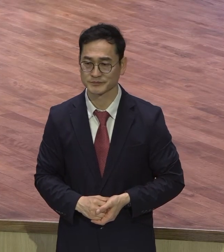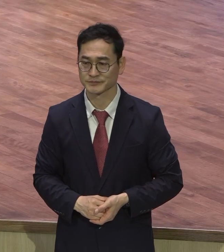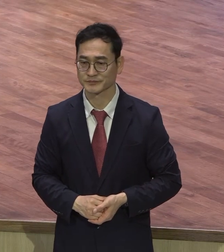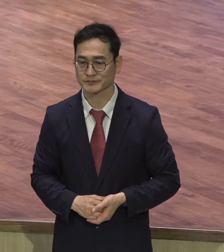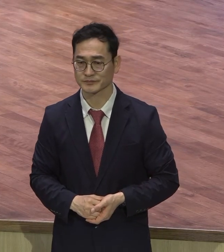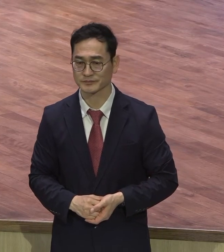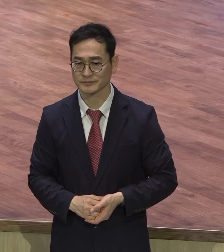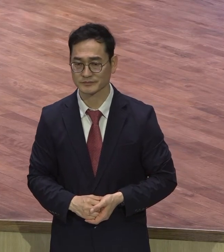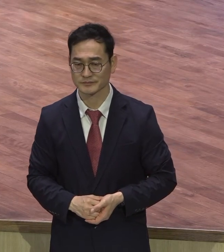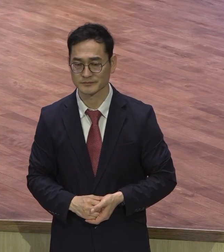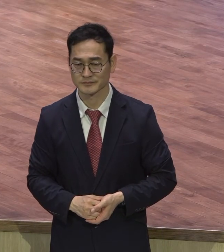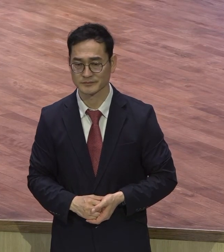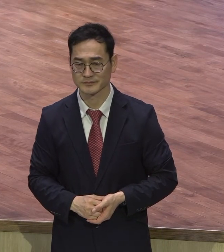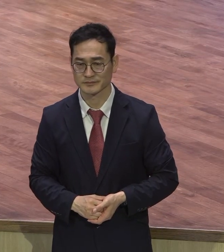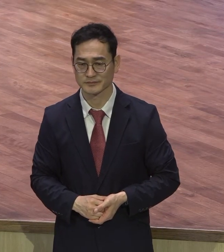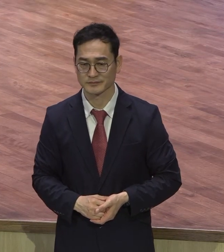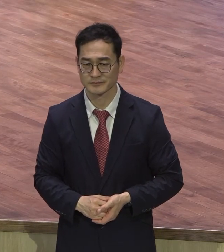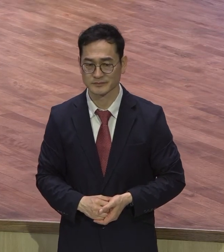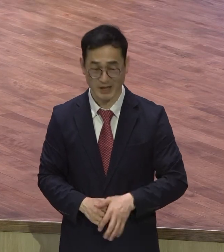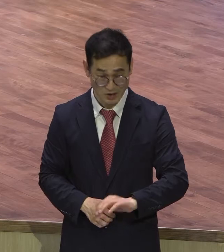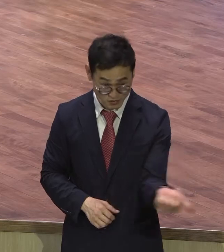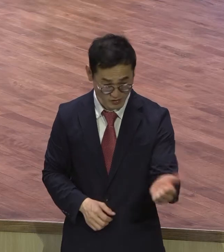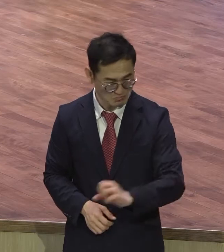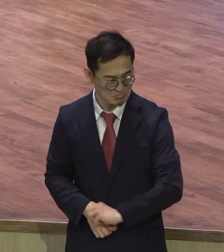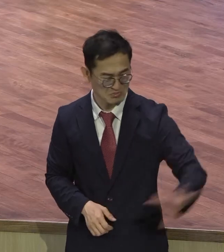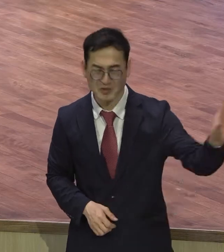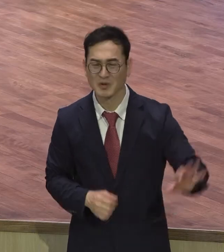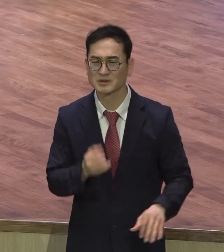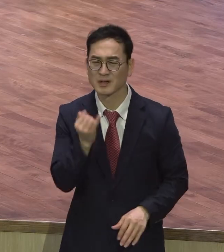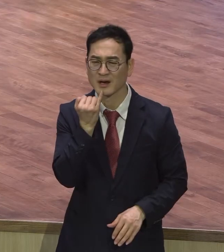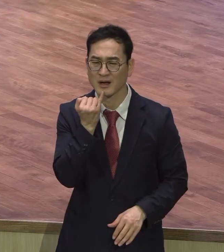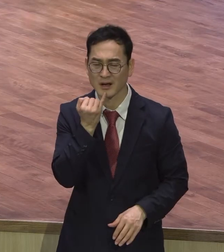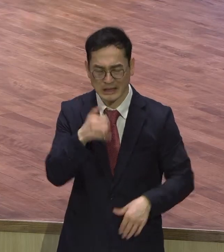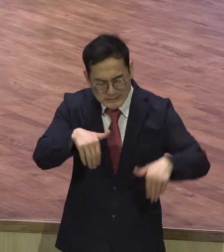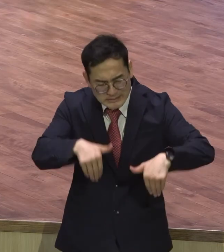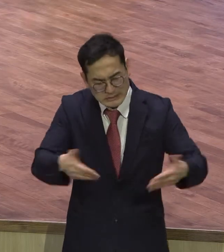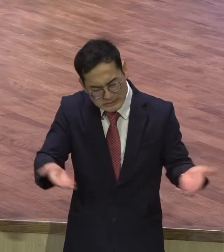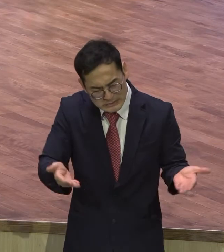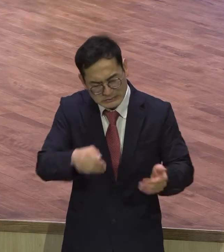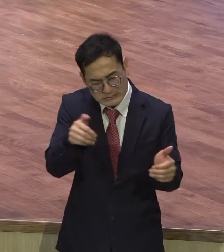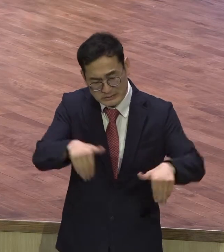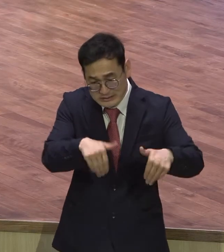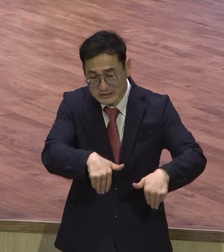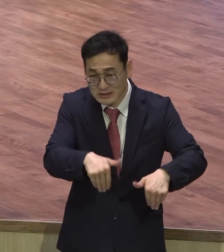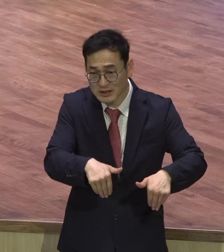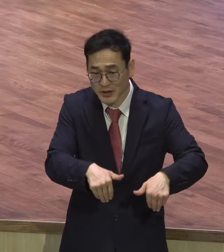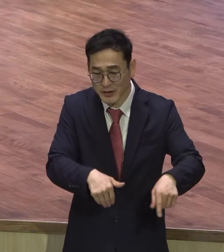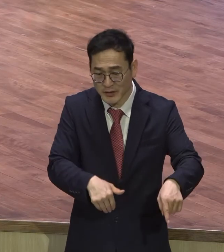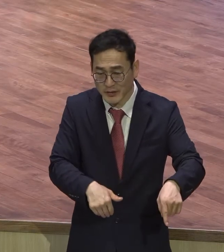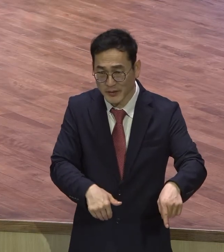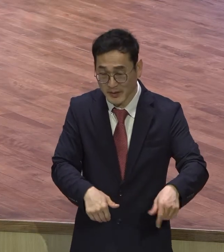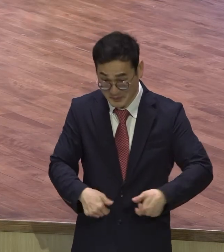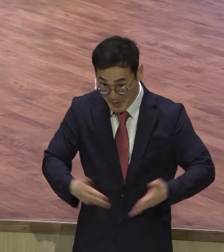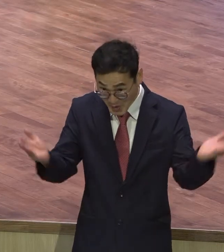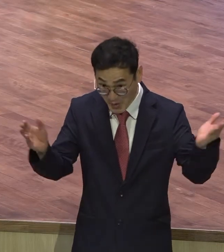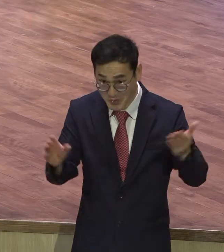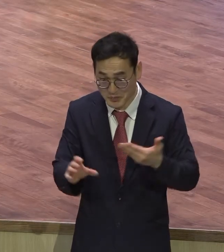물건척이에요. 물건척. 불여 먹다가 종이란 것은 설마 없으면 폐기